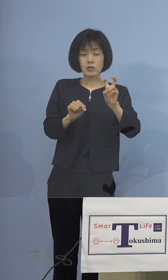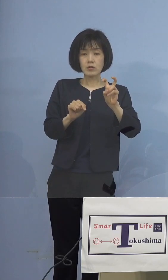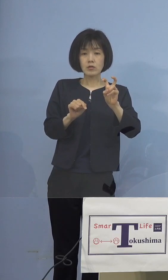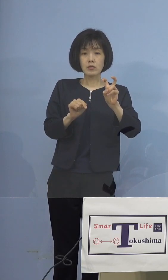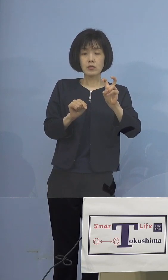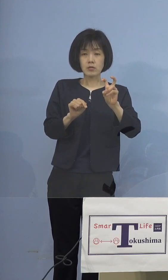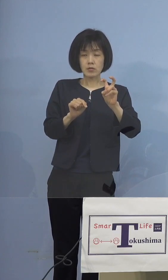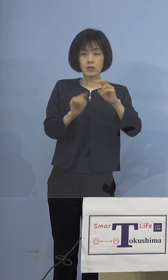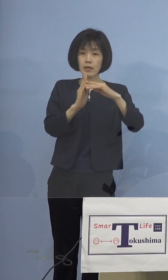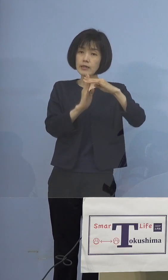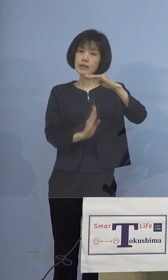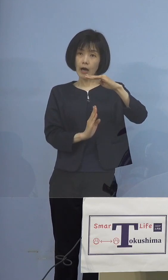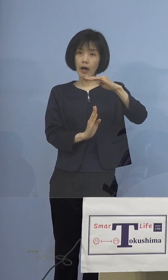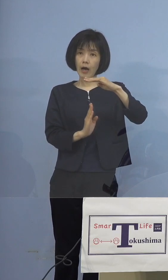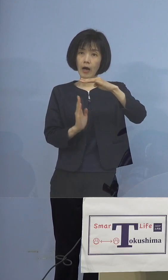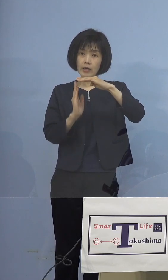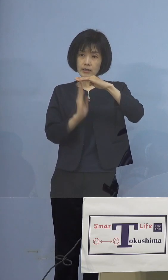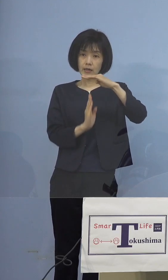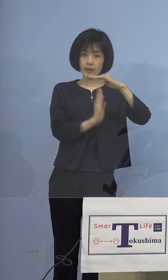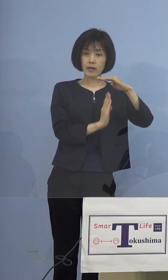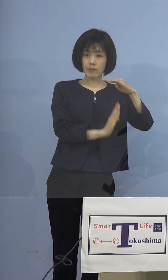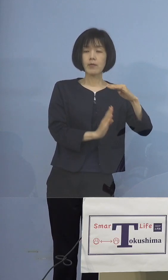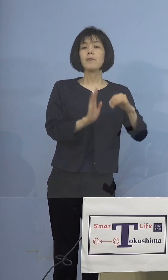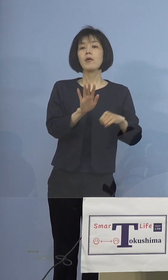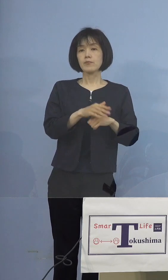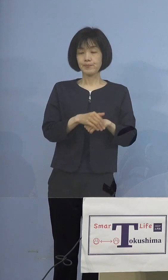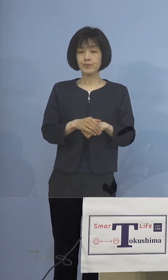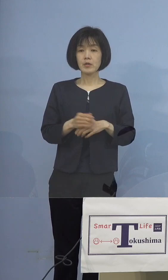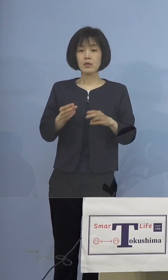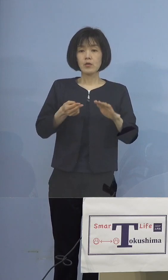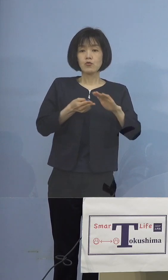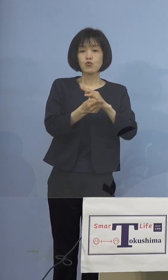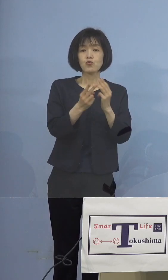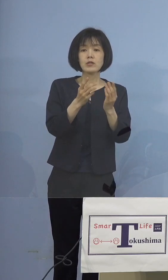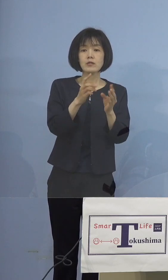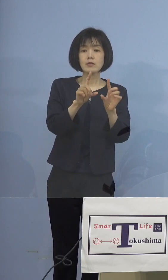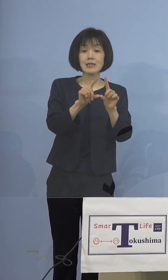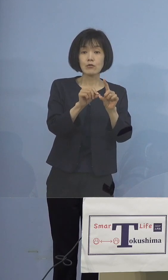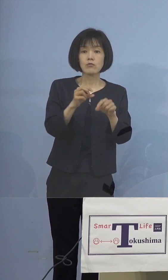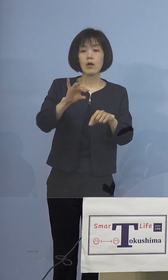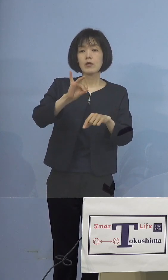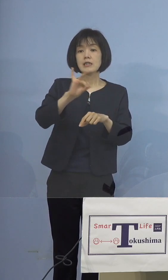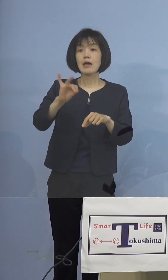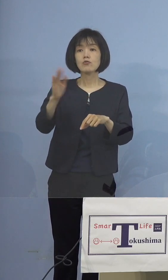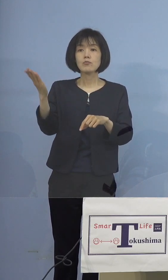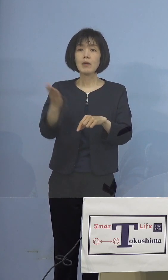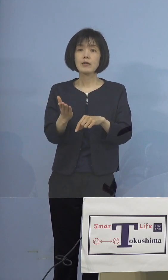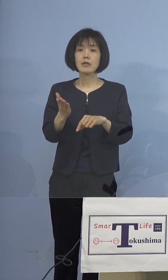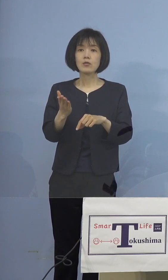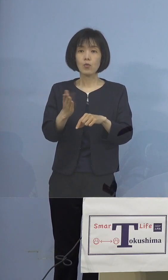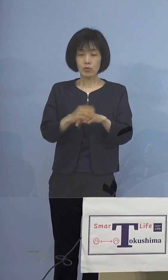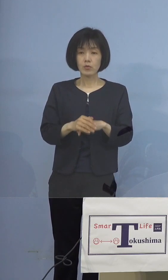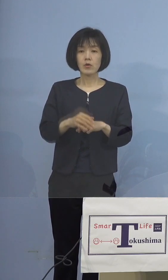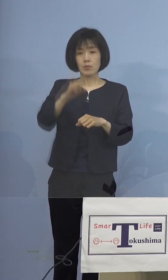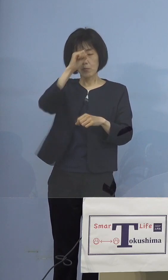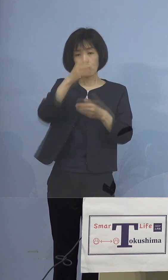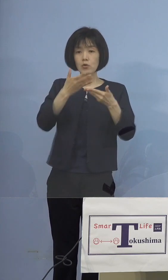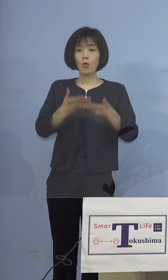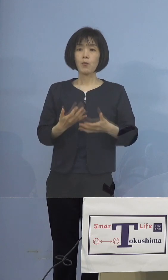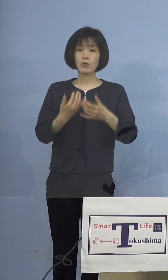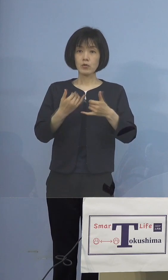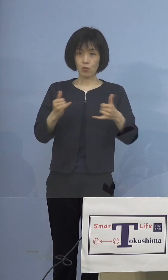っております。続いて入院率ですが 100%、 また重症者です